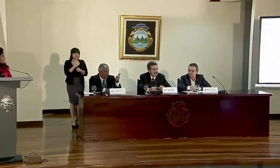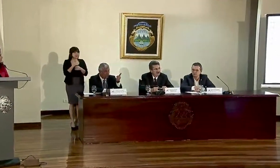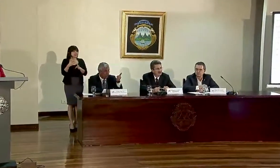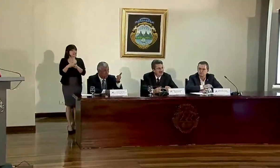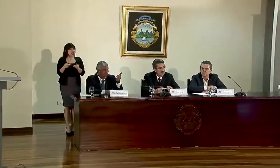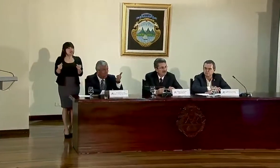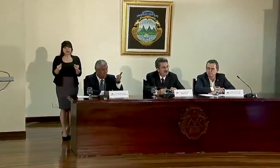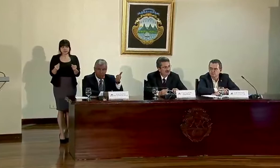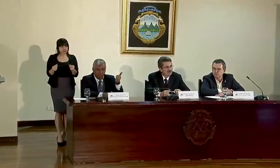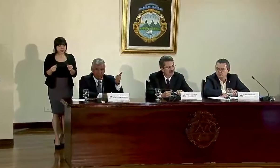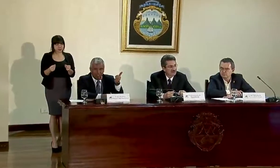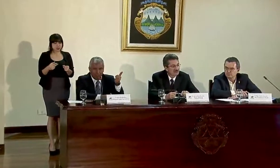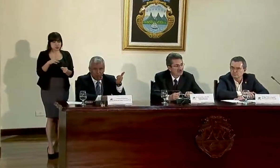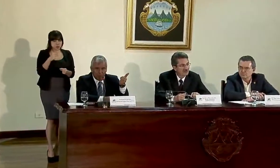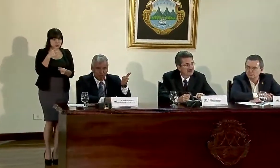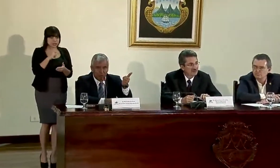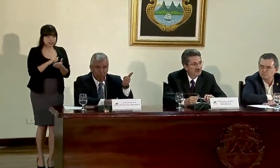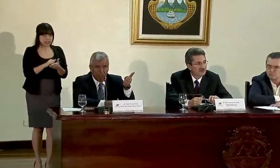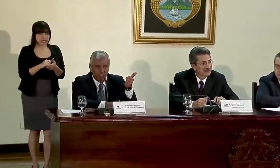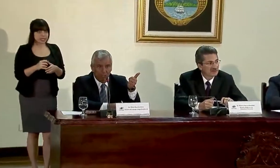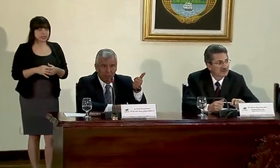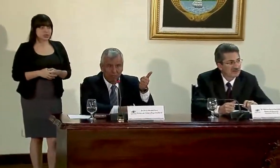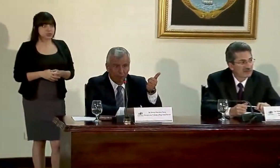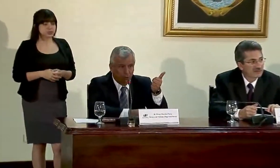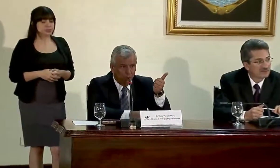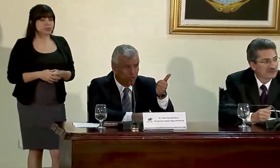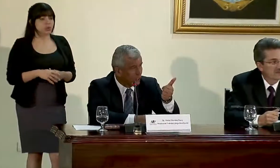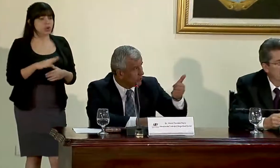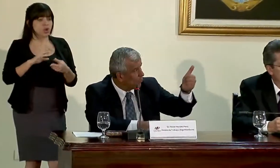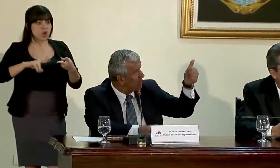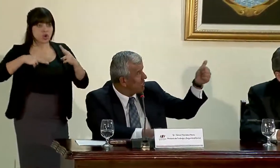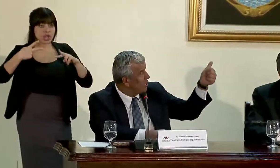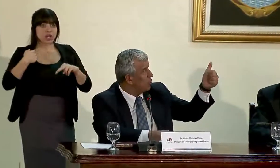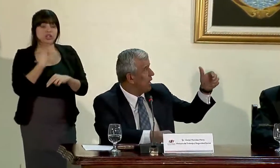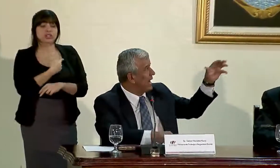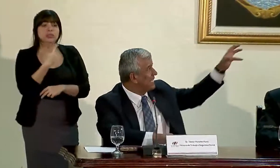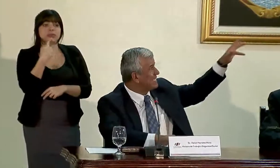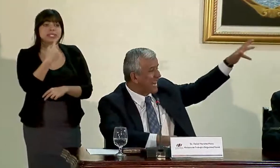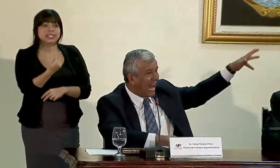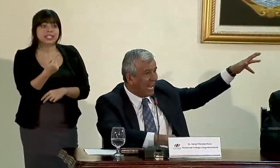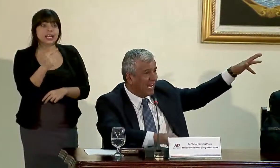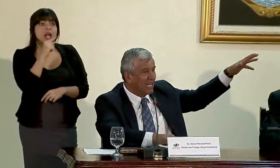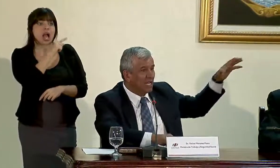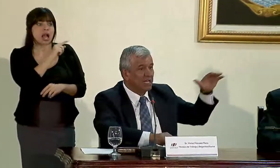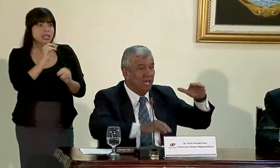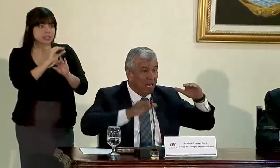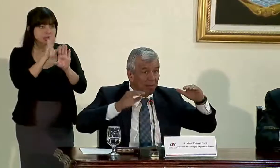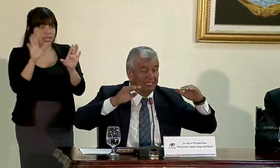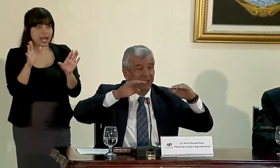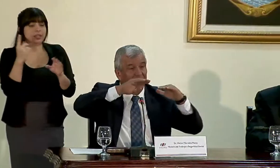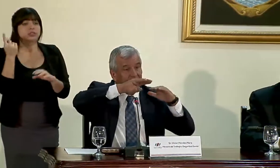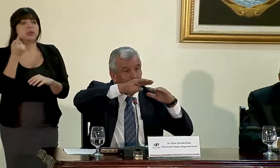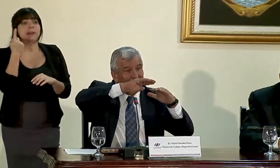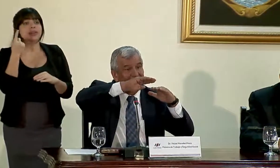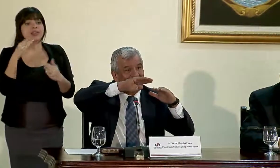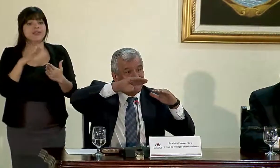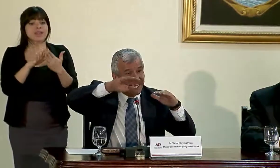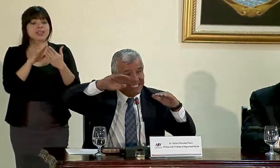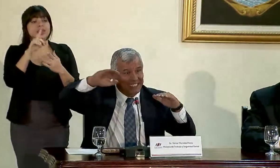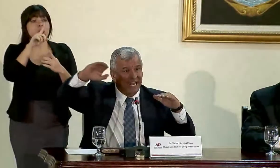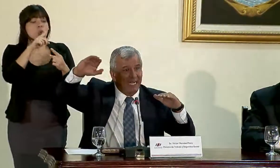desapareció. No estamos diciendo eso. Todo lo contrario, estamos diciendo, ahí está. Nada más que frente a